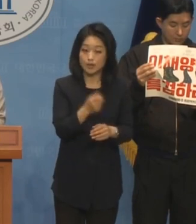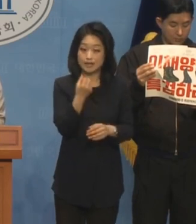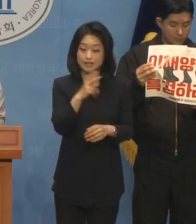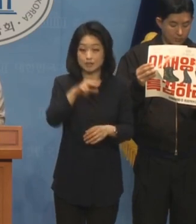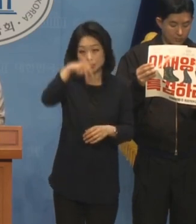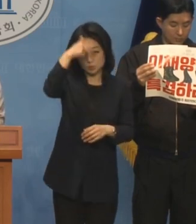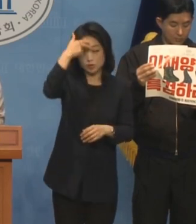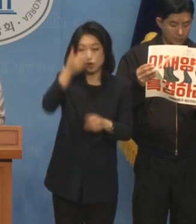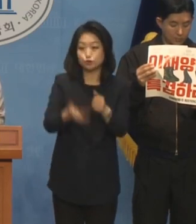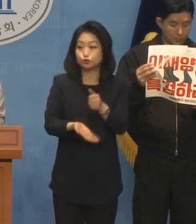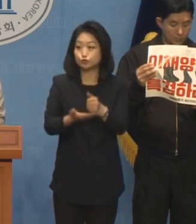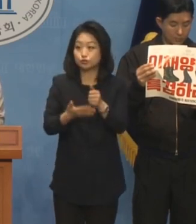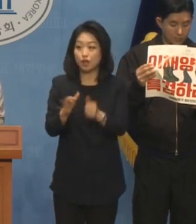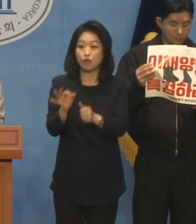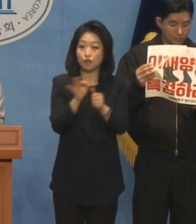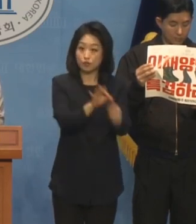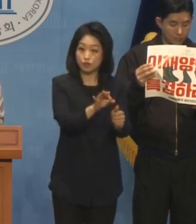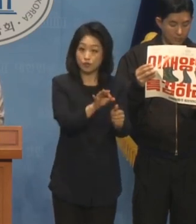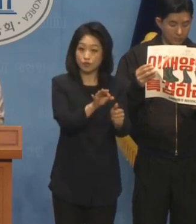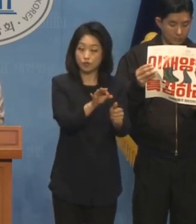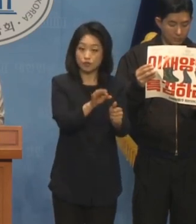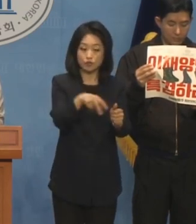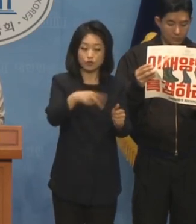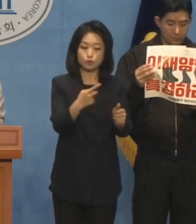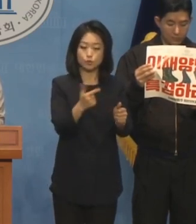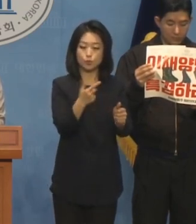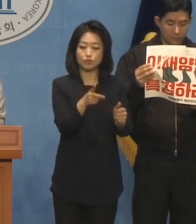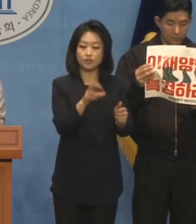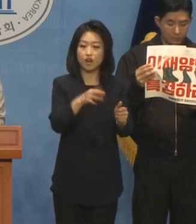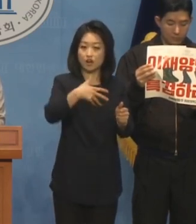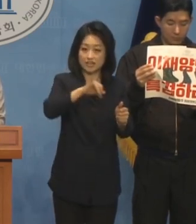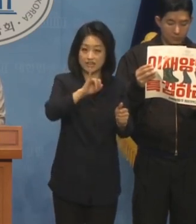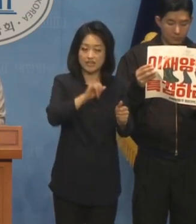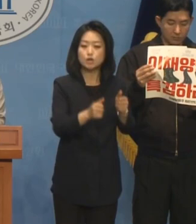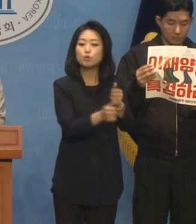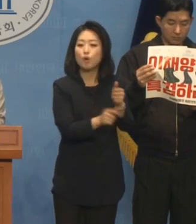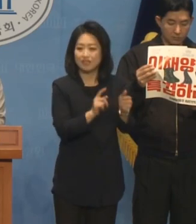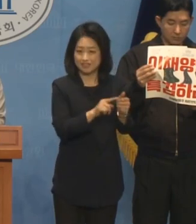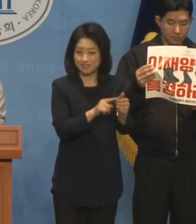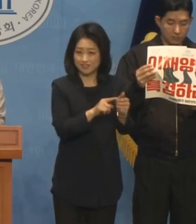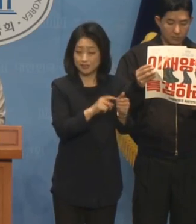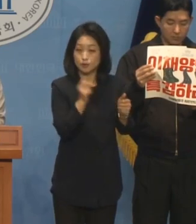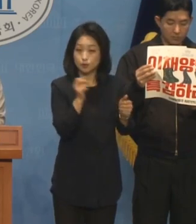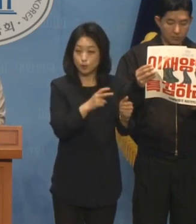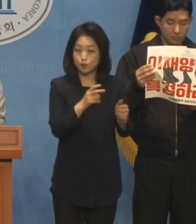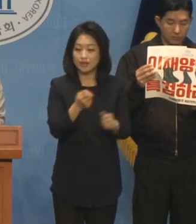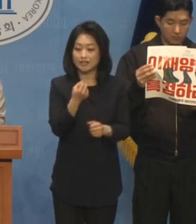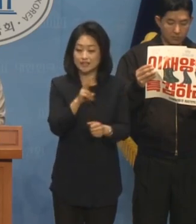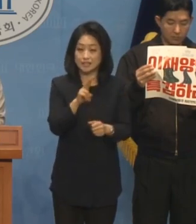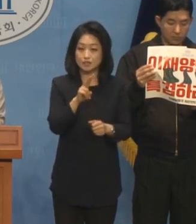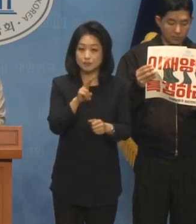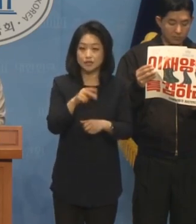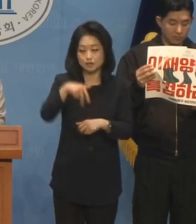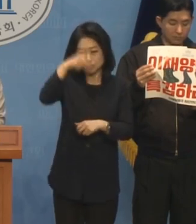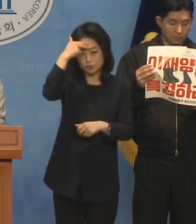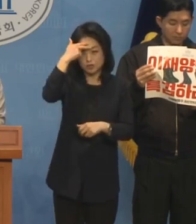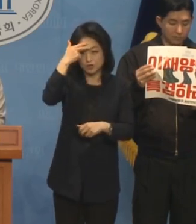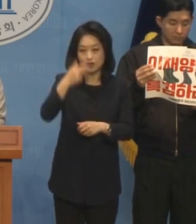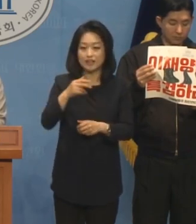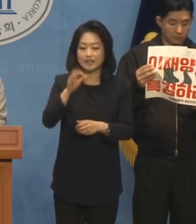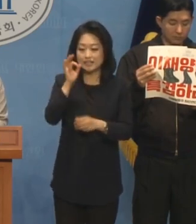조선 추천 TV 조선 출신의 손영기 위원님 그리고 TV 조선 시청자 위원회